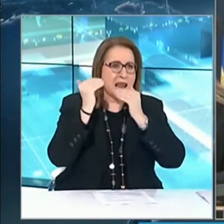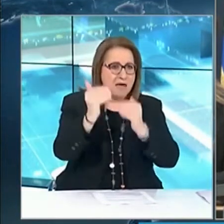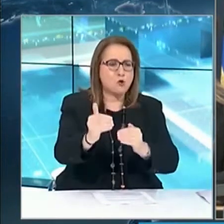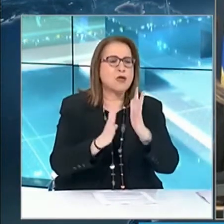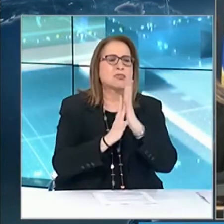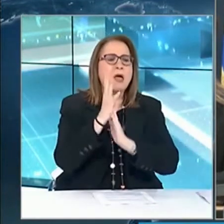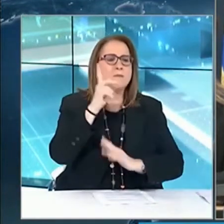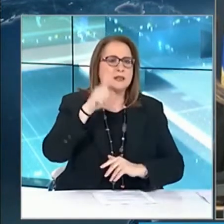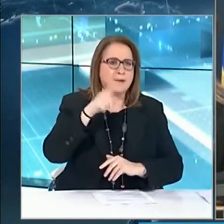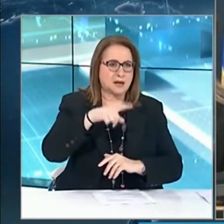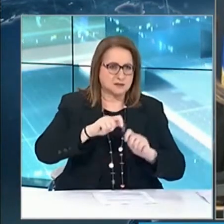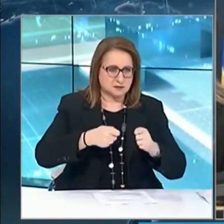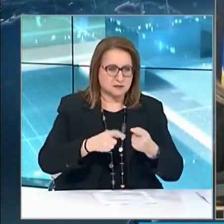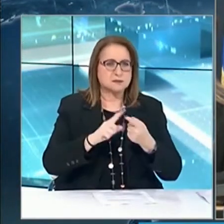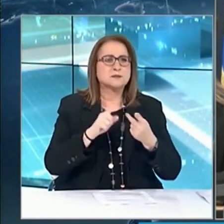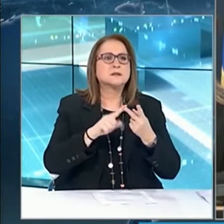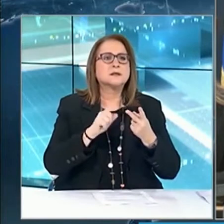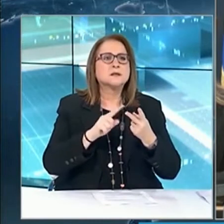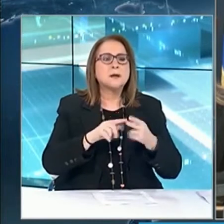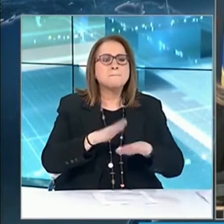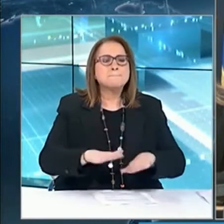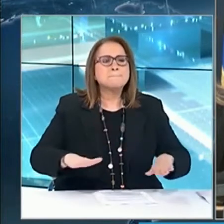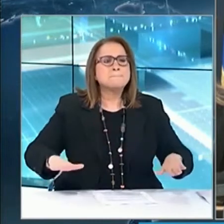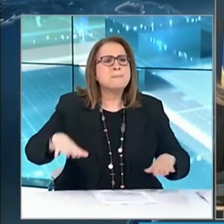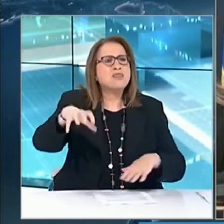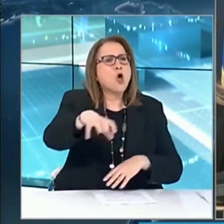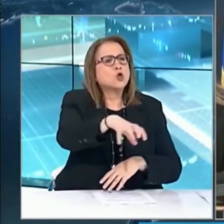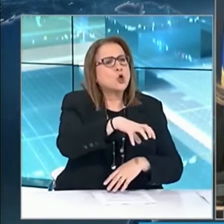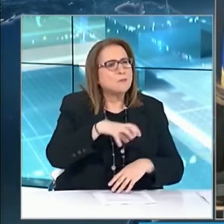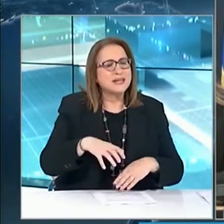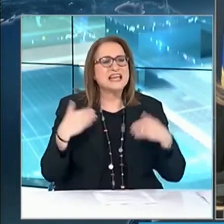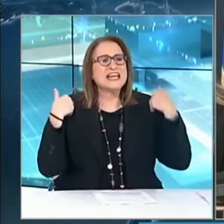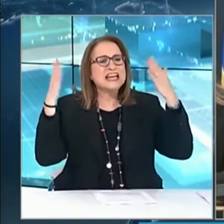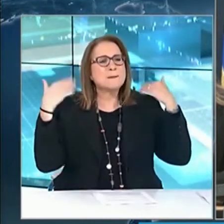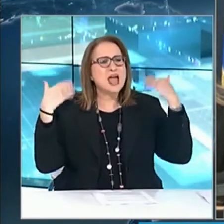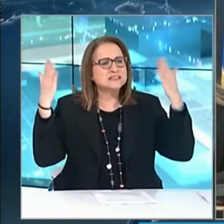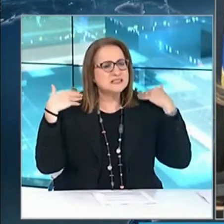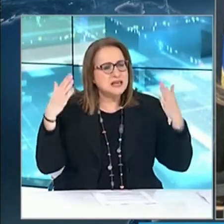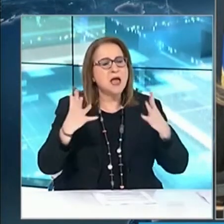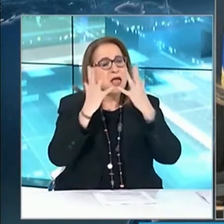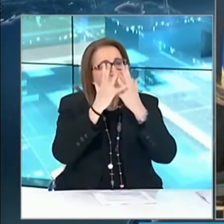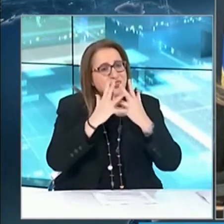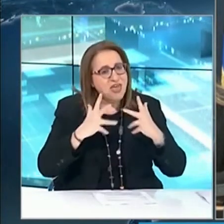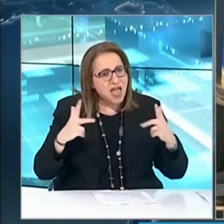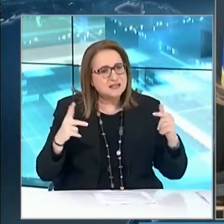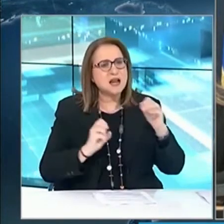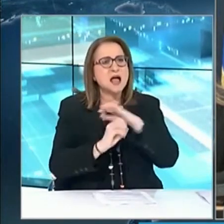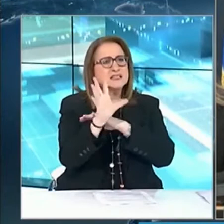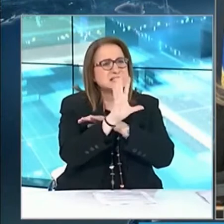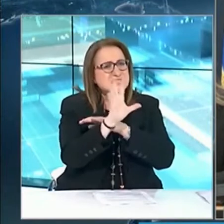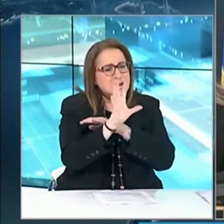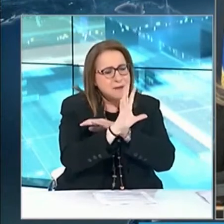15 μέρες, αναστολή της λειτουργίας των παιδοτόπων, των γυμναστηρίων, των θεάτρων, των